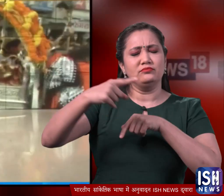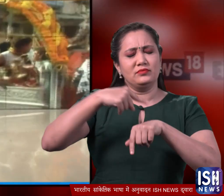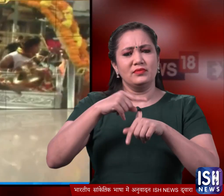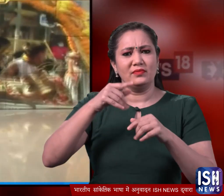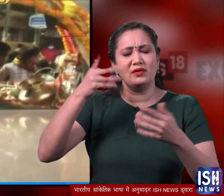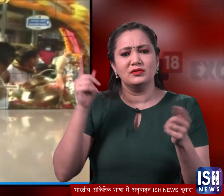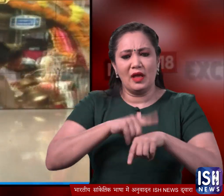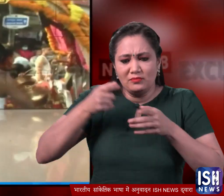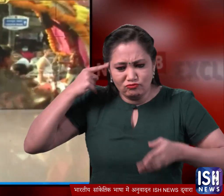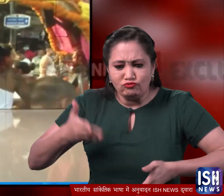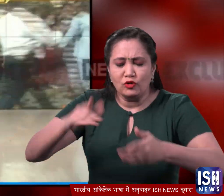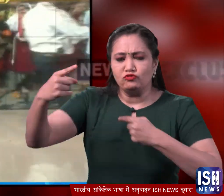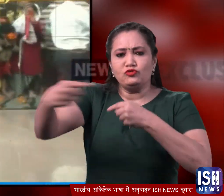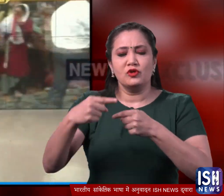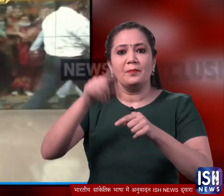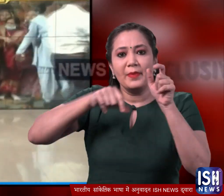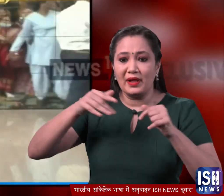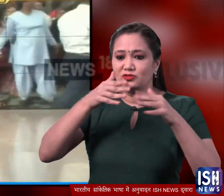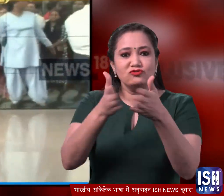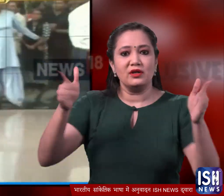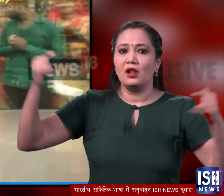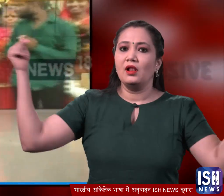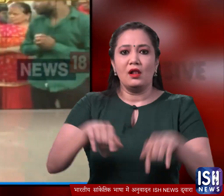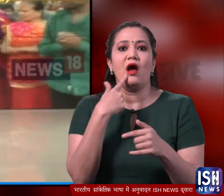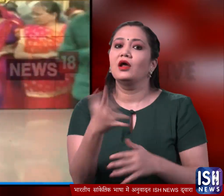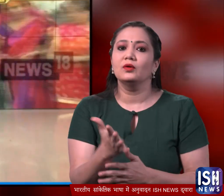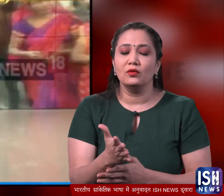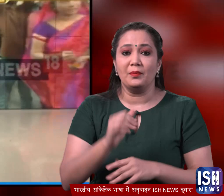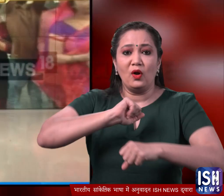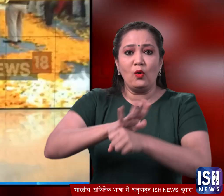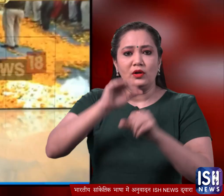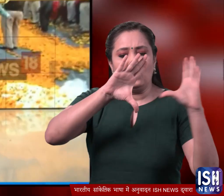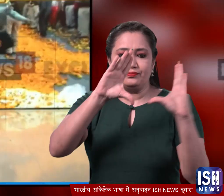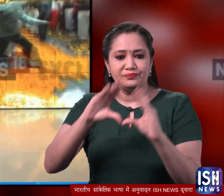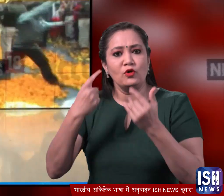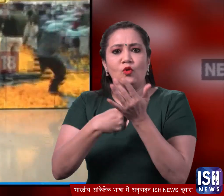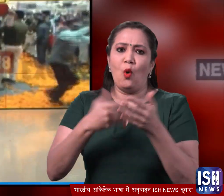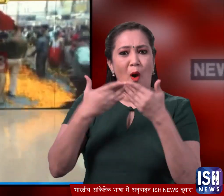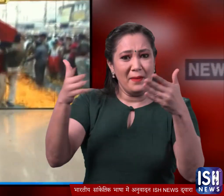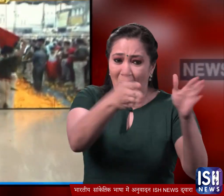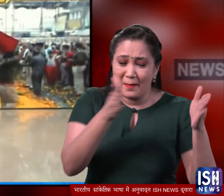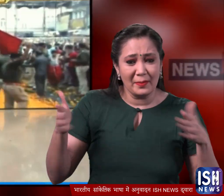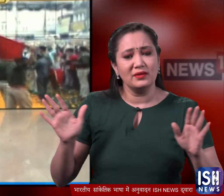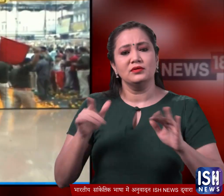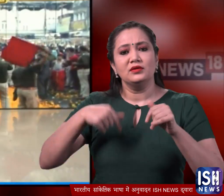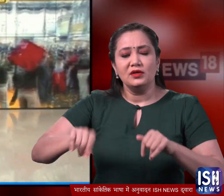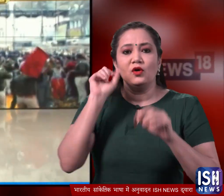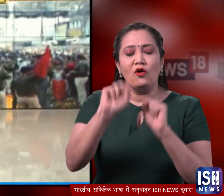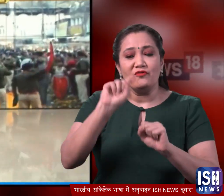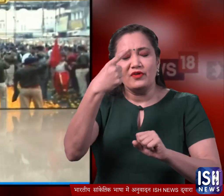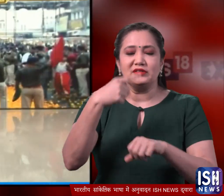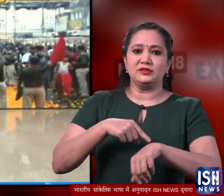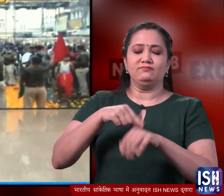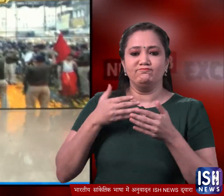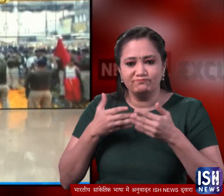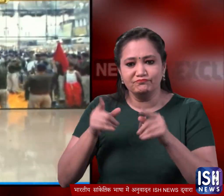था, जिसमें आम लोगों के शामिल होने और दर्शन करने पर भी रोक लगाई गई थी। लेकिन राज्य में कोरोना के प्रतिबंध हटा दिए जाने के बाद अगहन मास की पहली